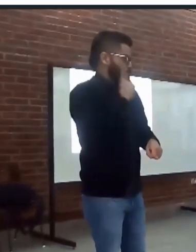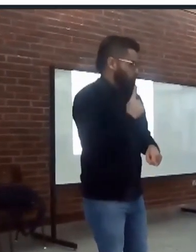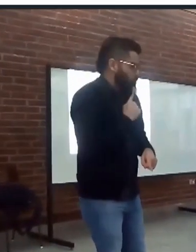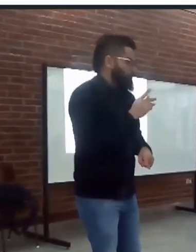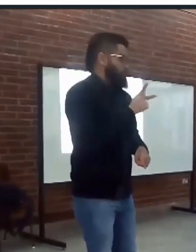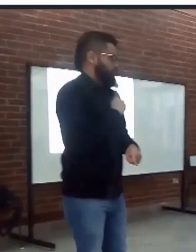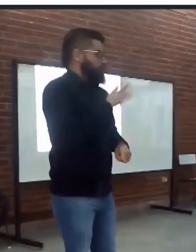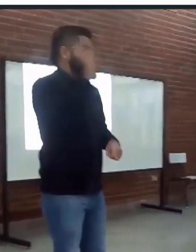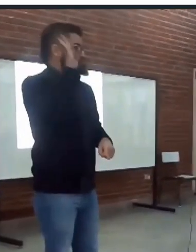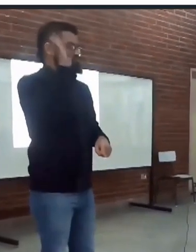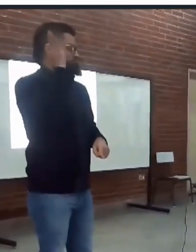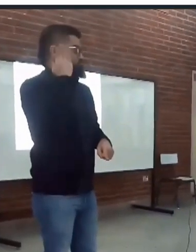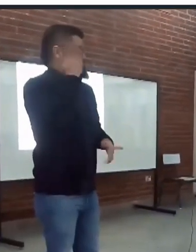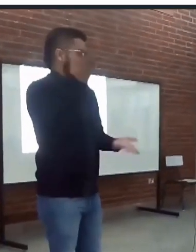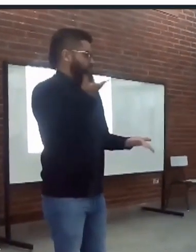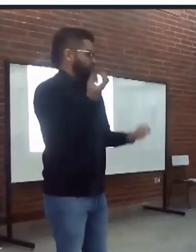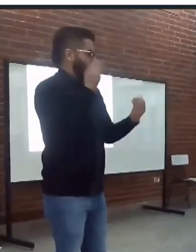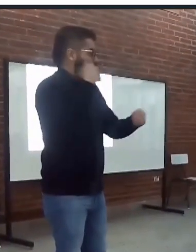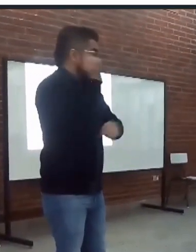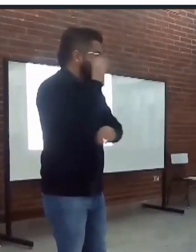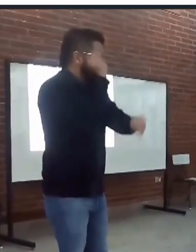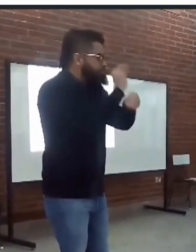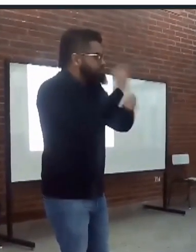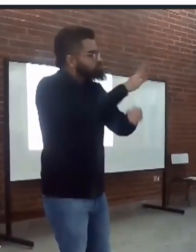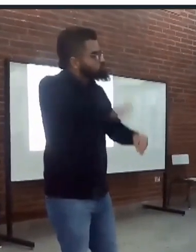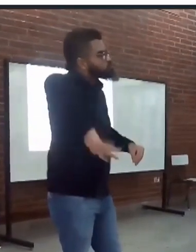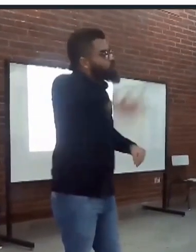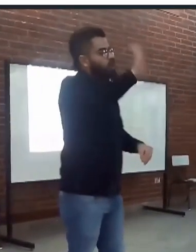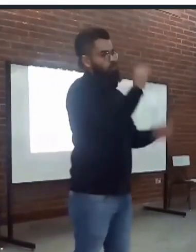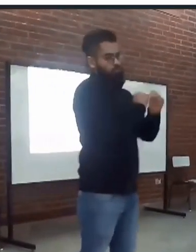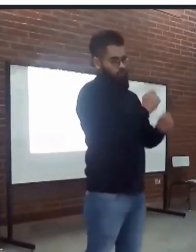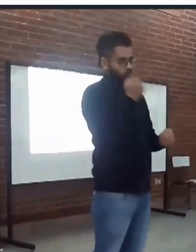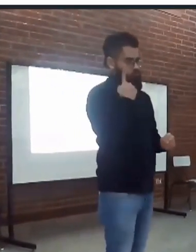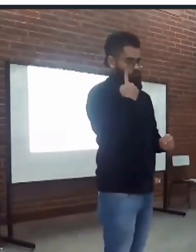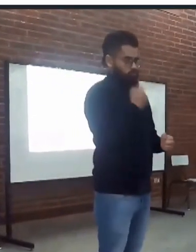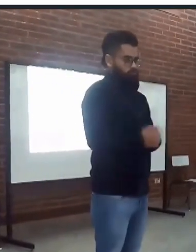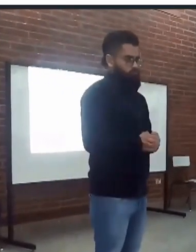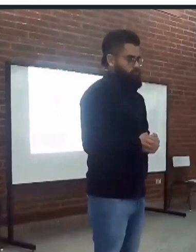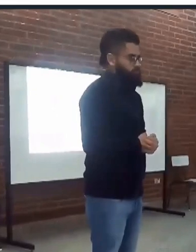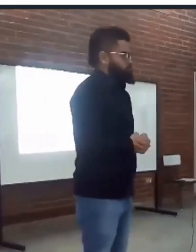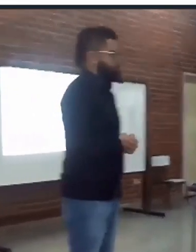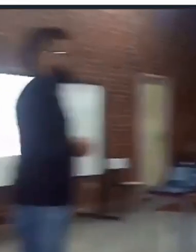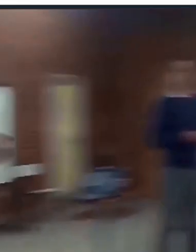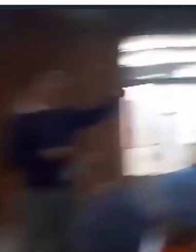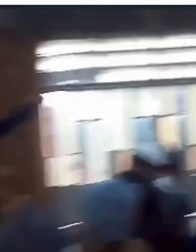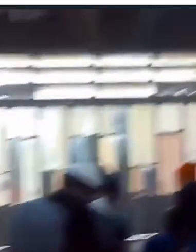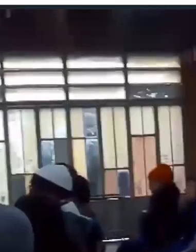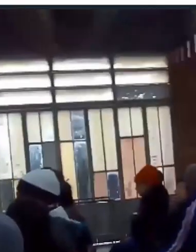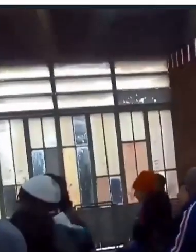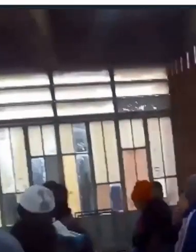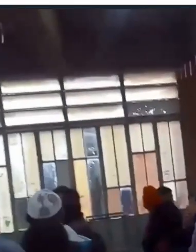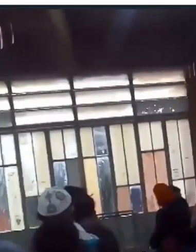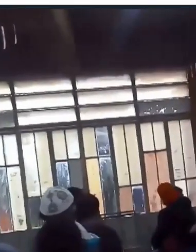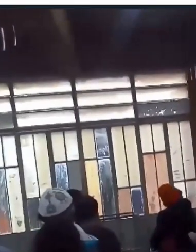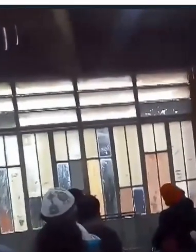esto quiere decir seña. Entonces cuando ellos te bautizan con una seña, porque el sordo es concreto, tiene que